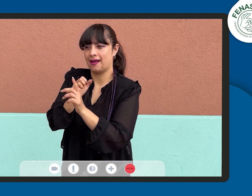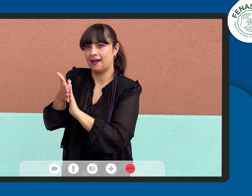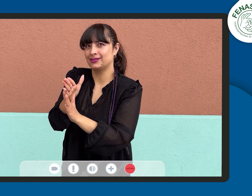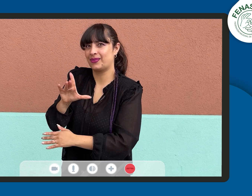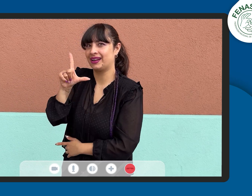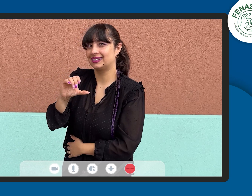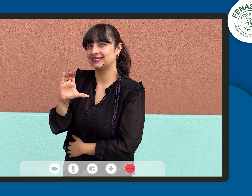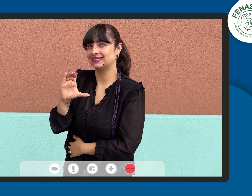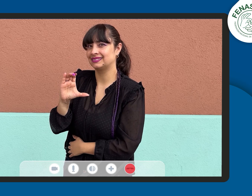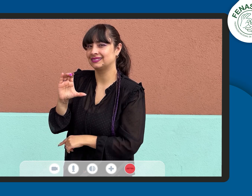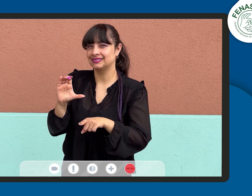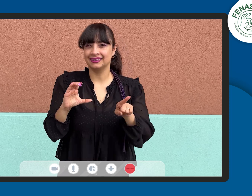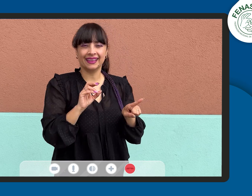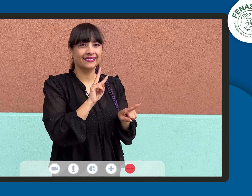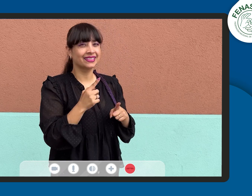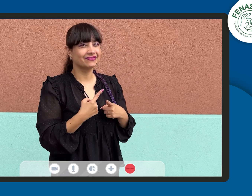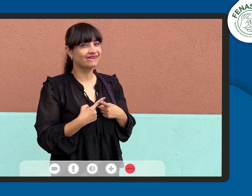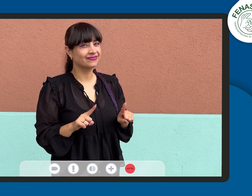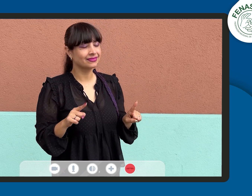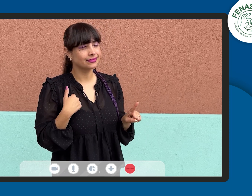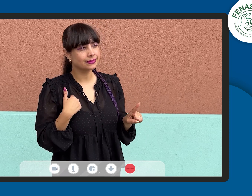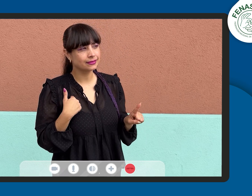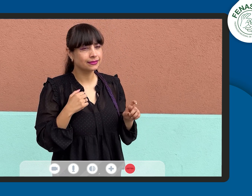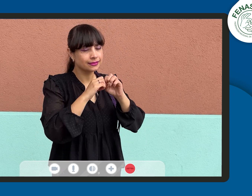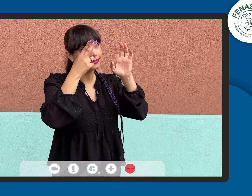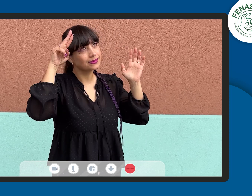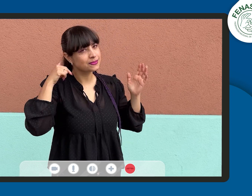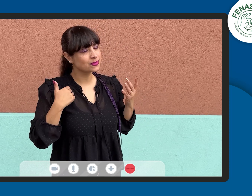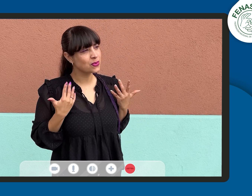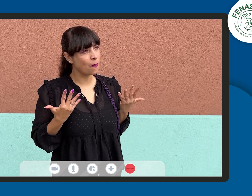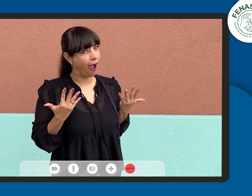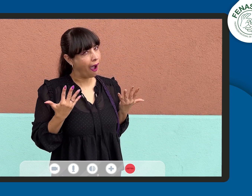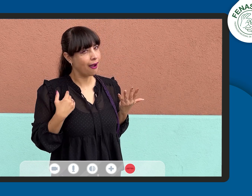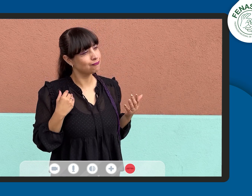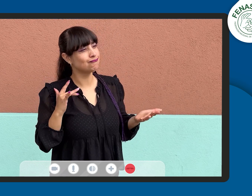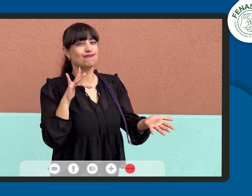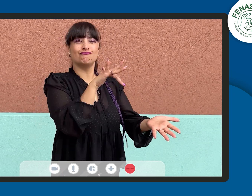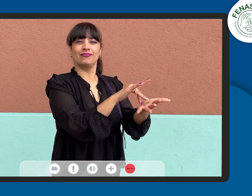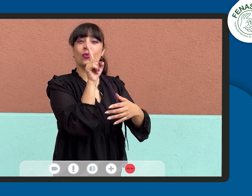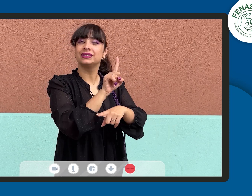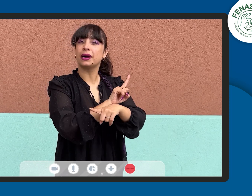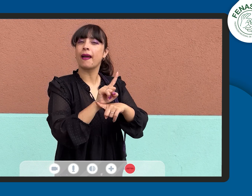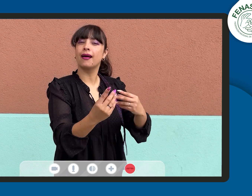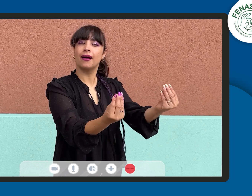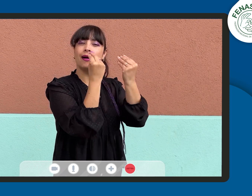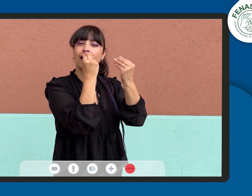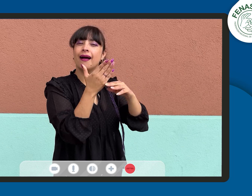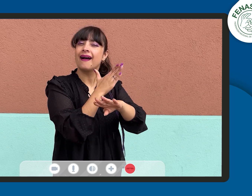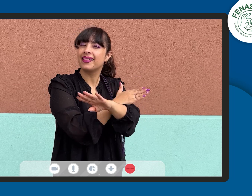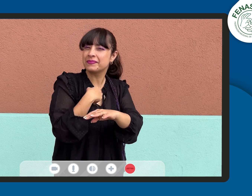Pero eso era en lengua de señas colombiana. Visual vernacular es diferente, es otra interpretación mental. Entonces participé en una